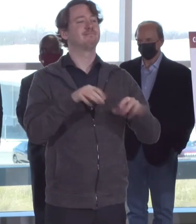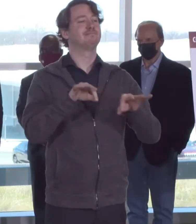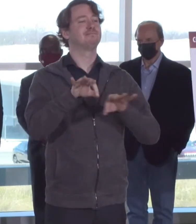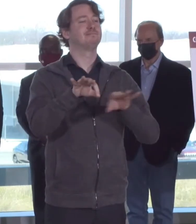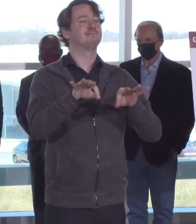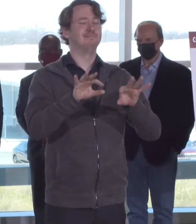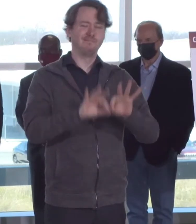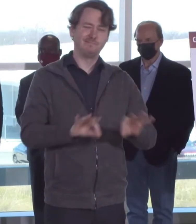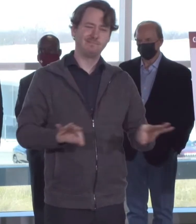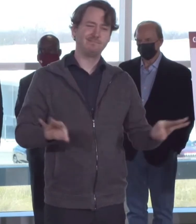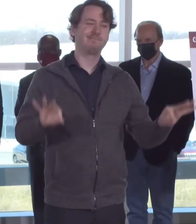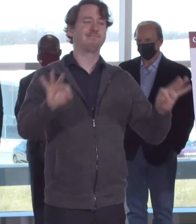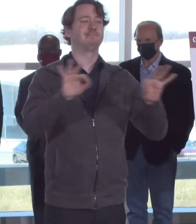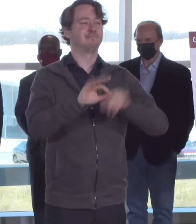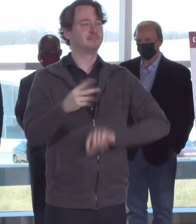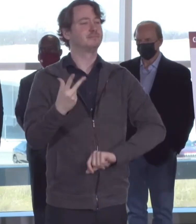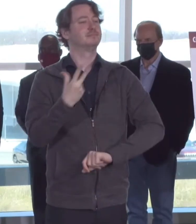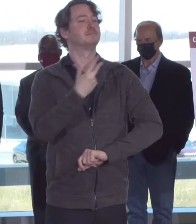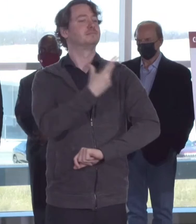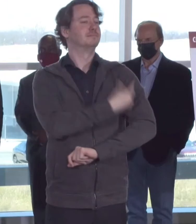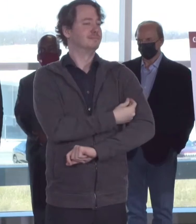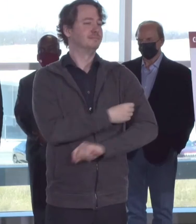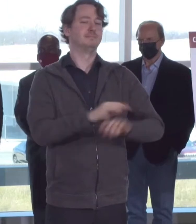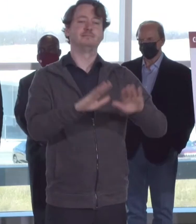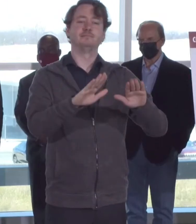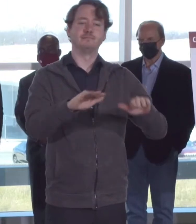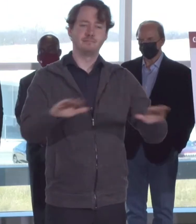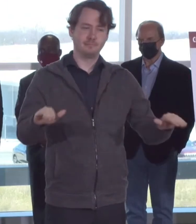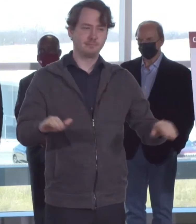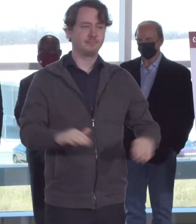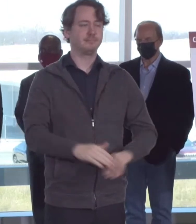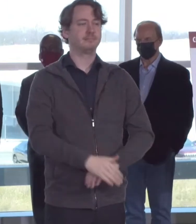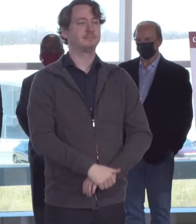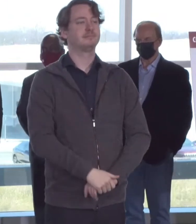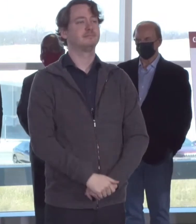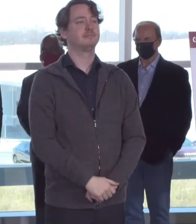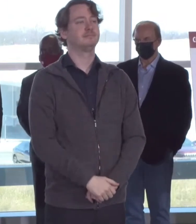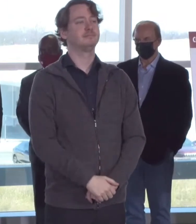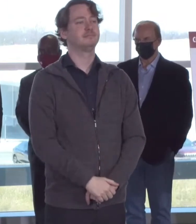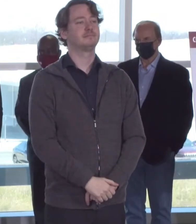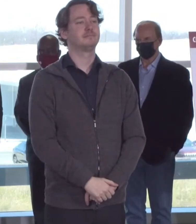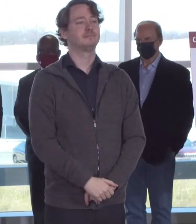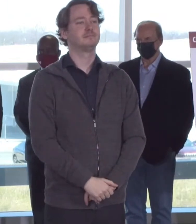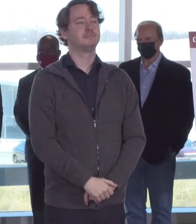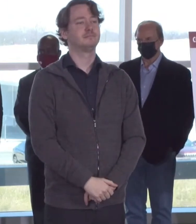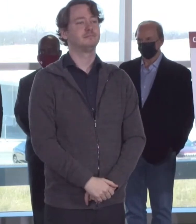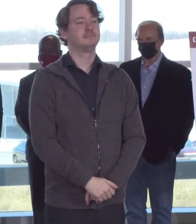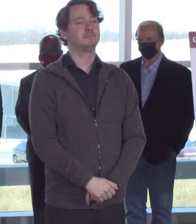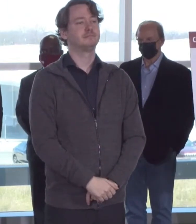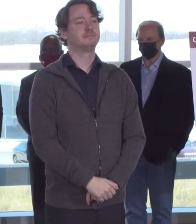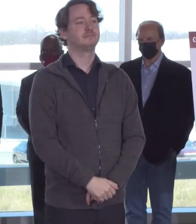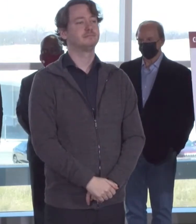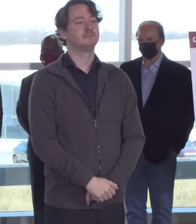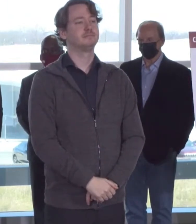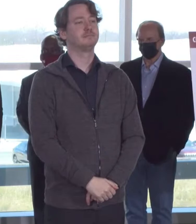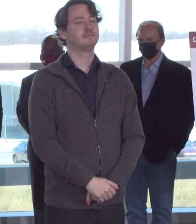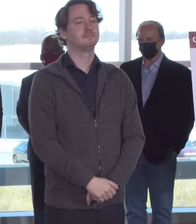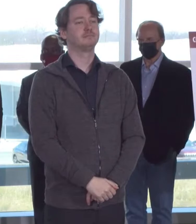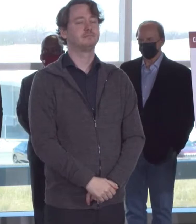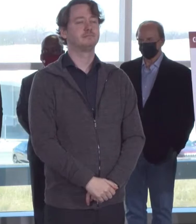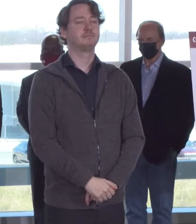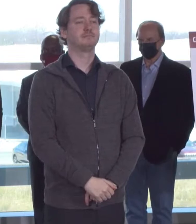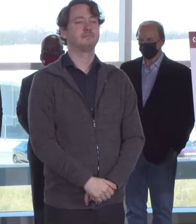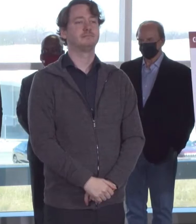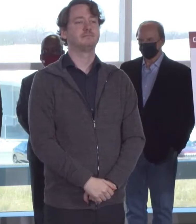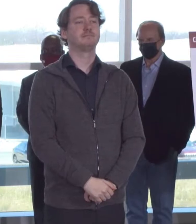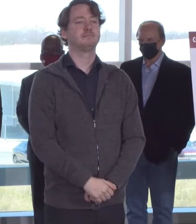la vacuna contra COVID no afecta la fertilidad. Y si bien puede parecer que